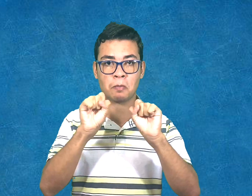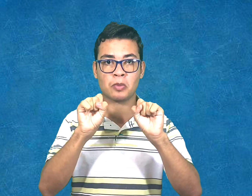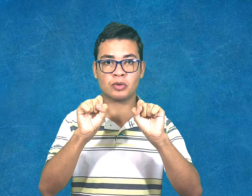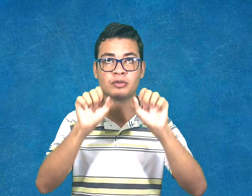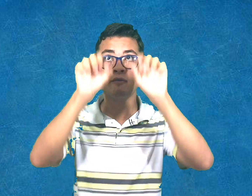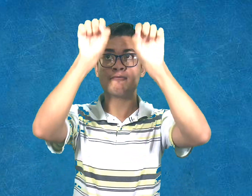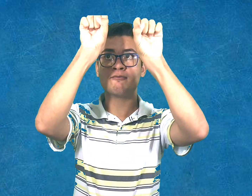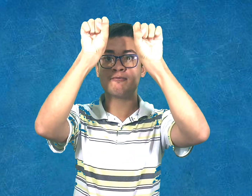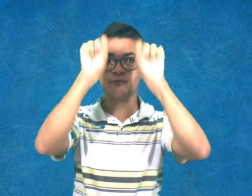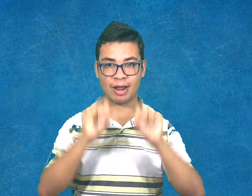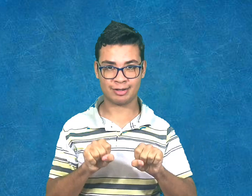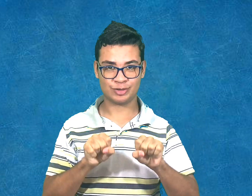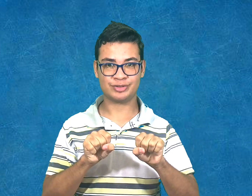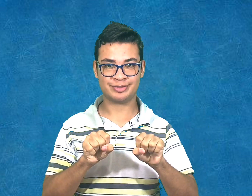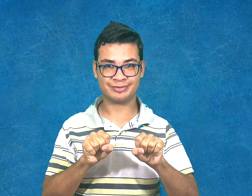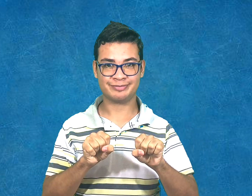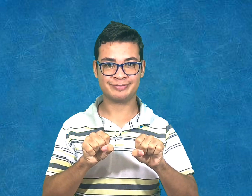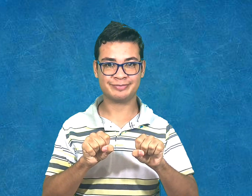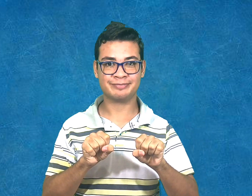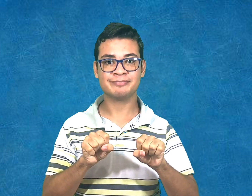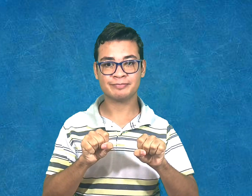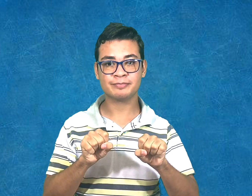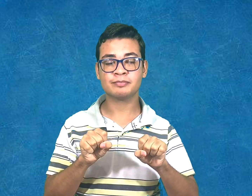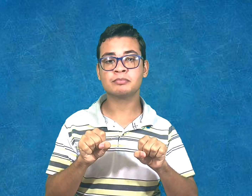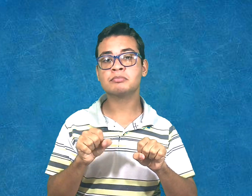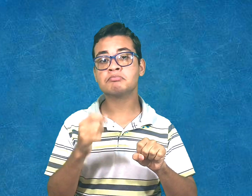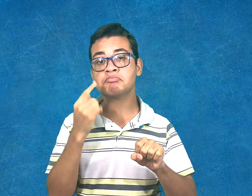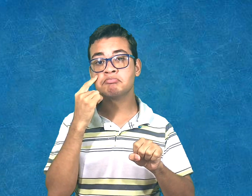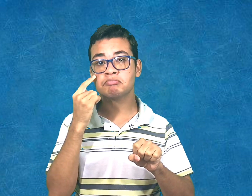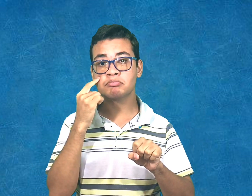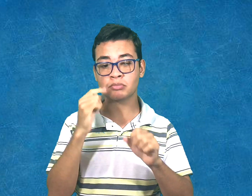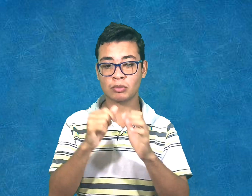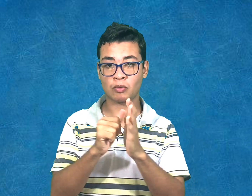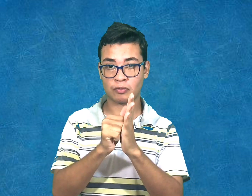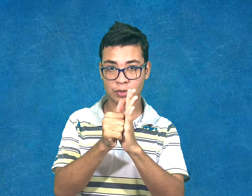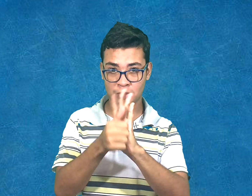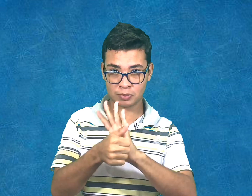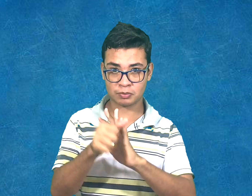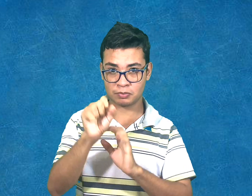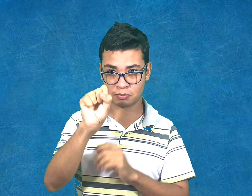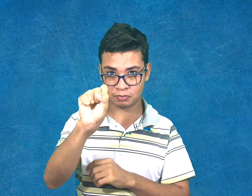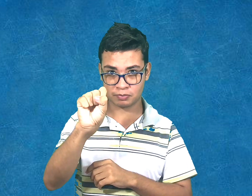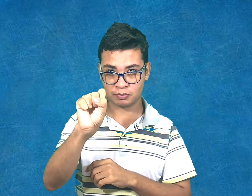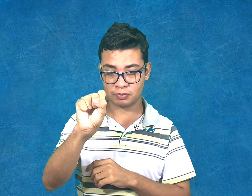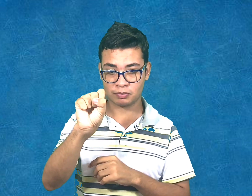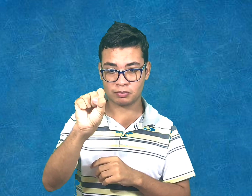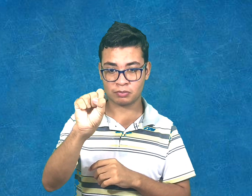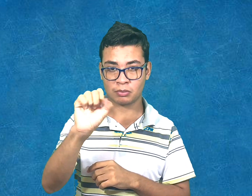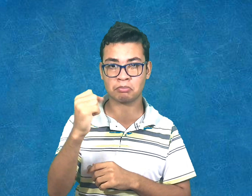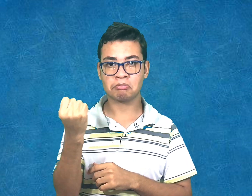assim, de cima para baixo. Então, a configuração de mão em S, que lado que ela está?